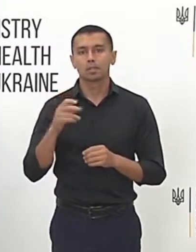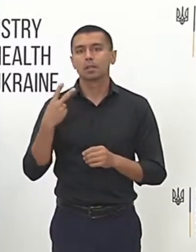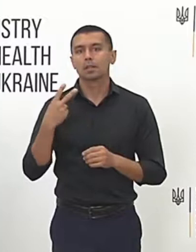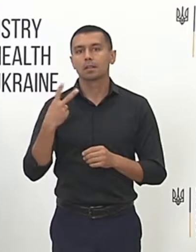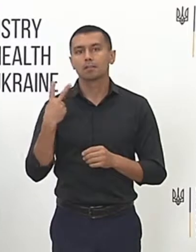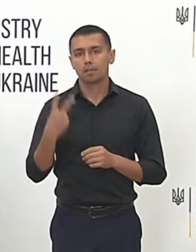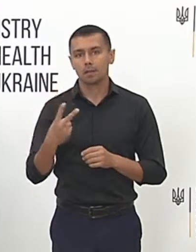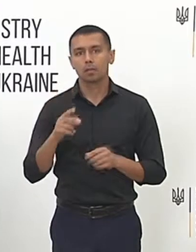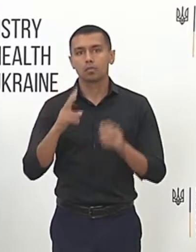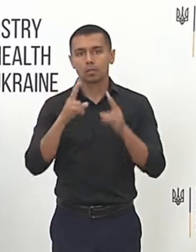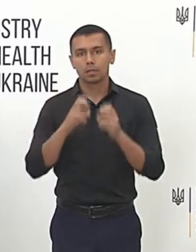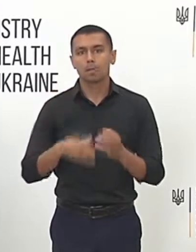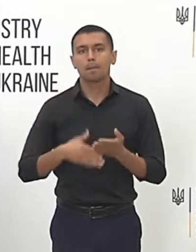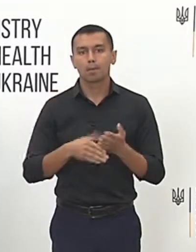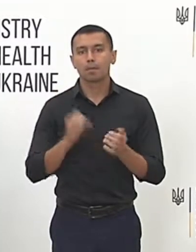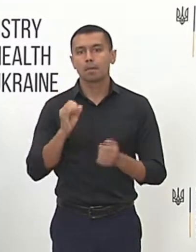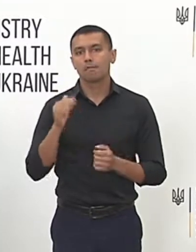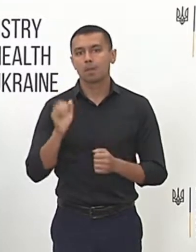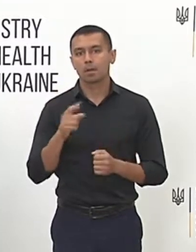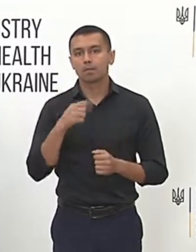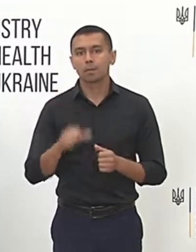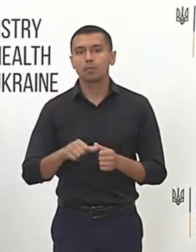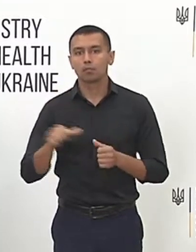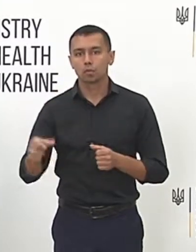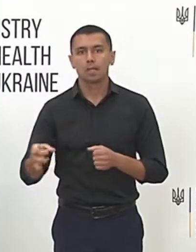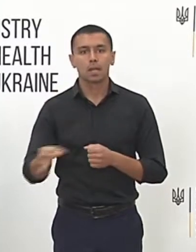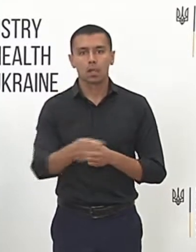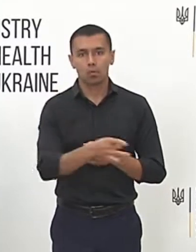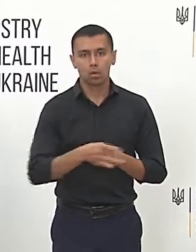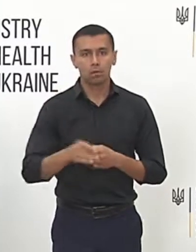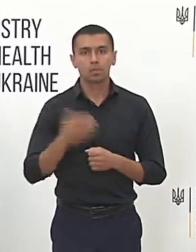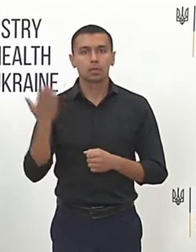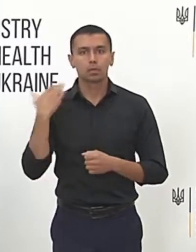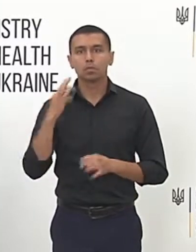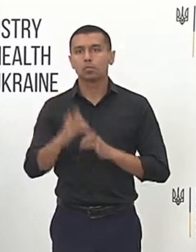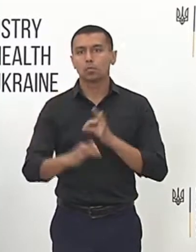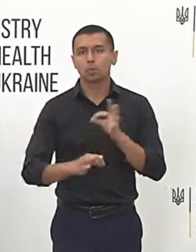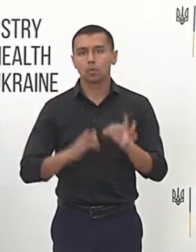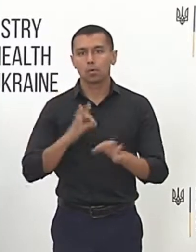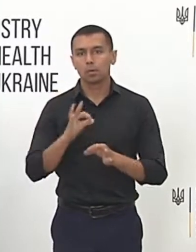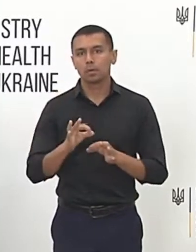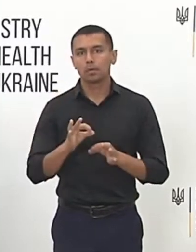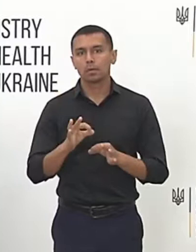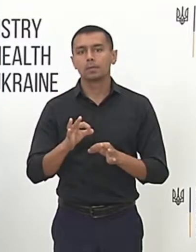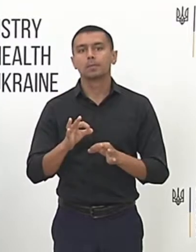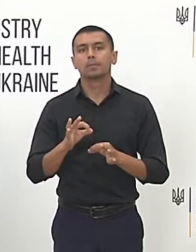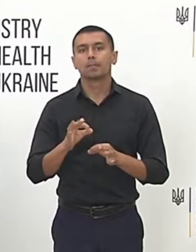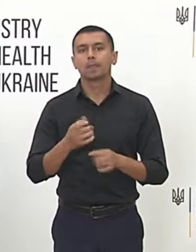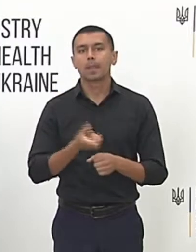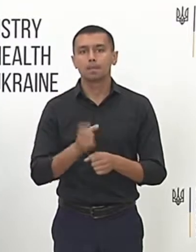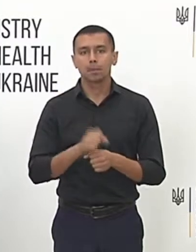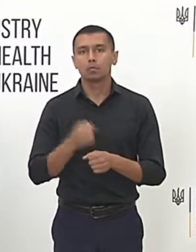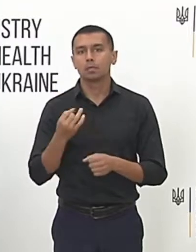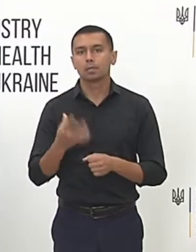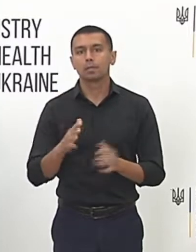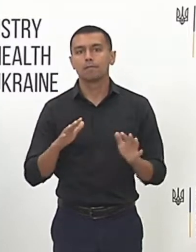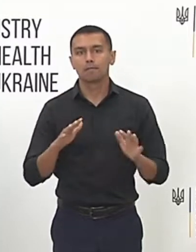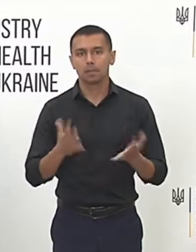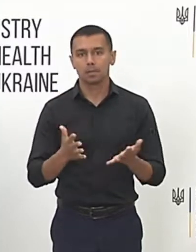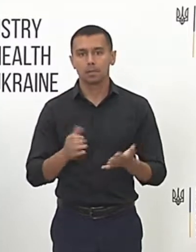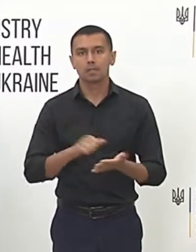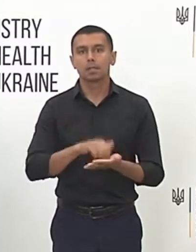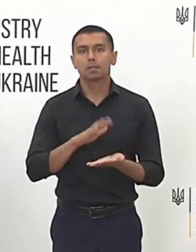402 дослідження методом ФА. Якщо говорити в розрізі регіонів, то за останню добу найбільшу кількість